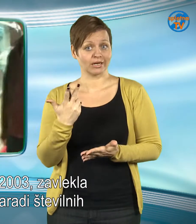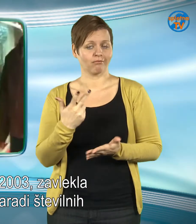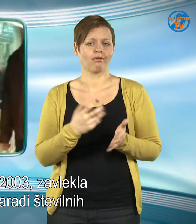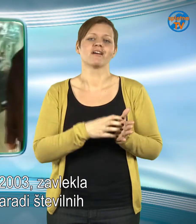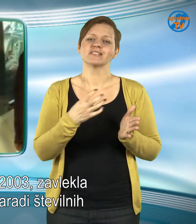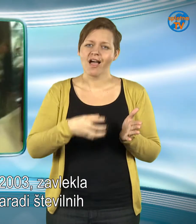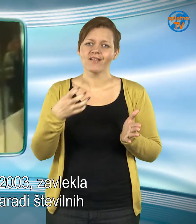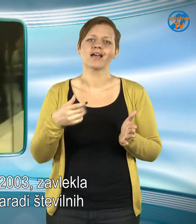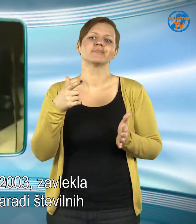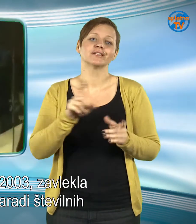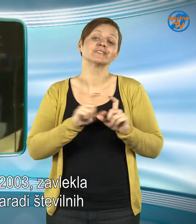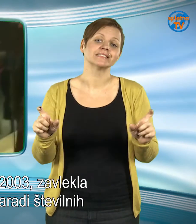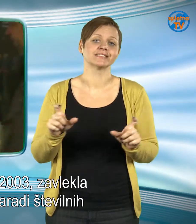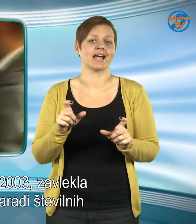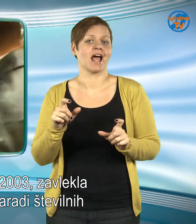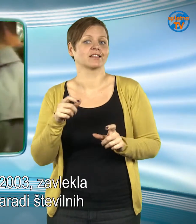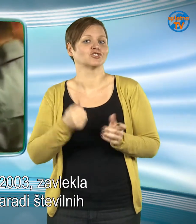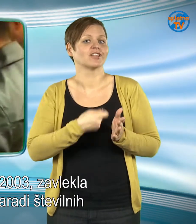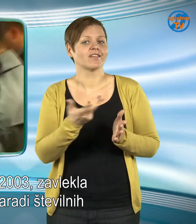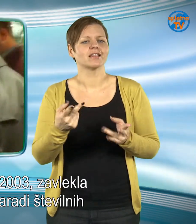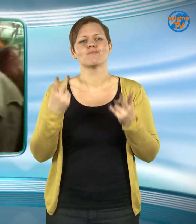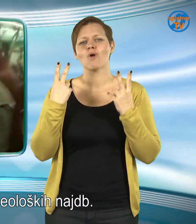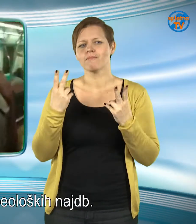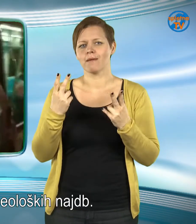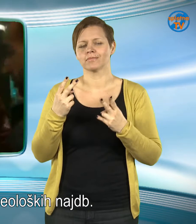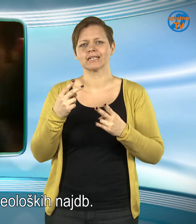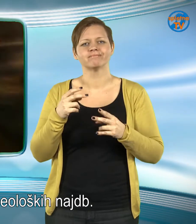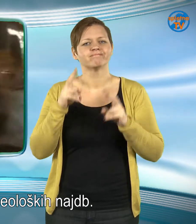se je tudi zaradi številnih pomembnih arheoloških najdb.